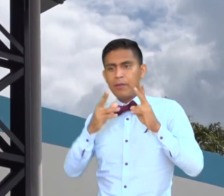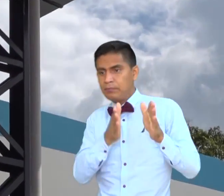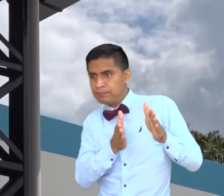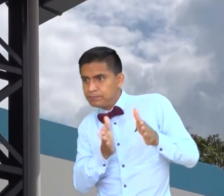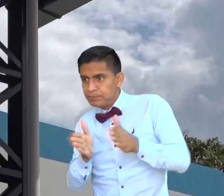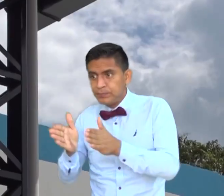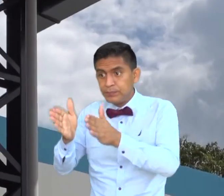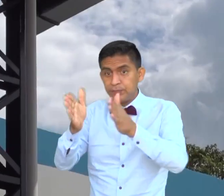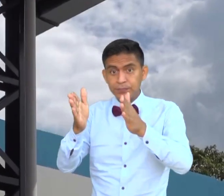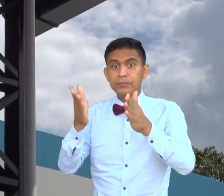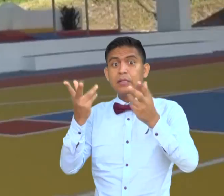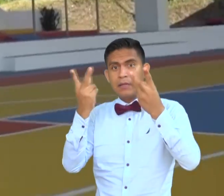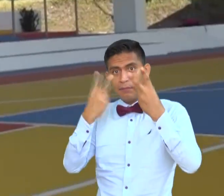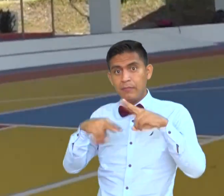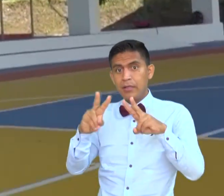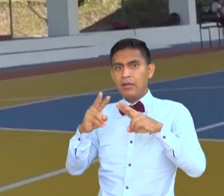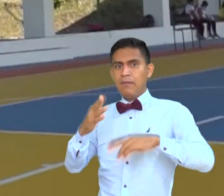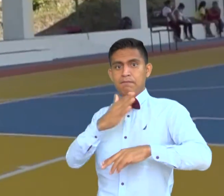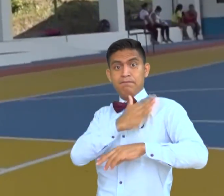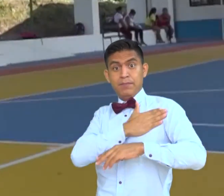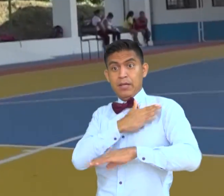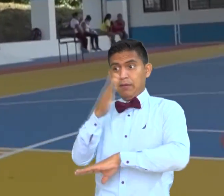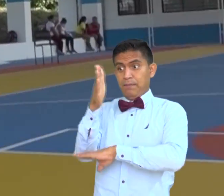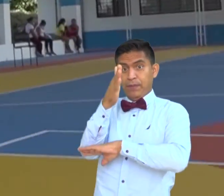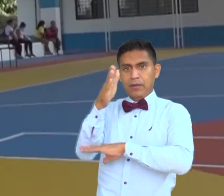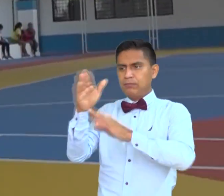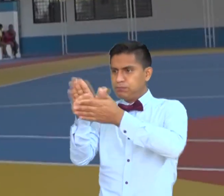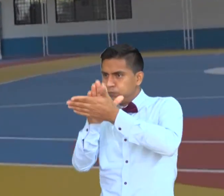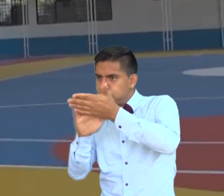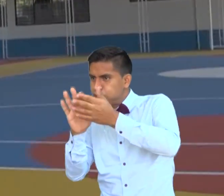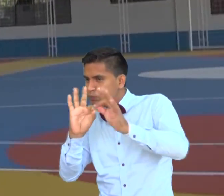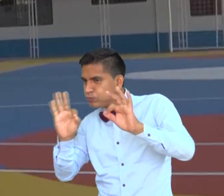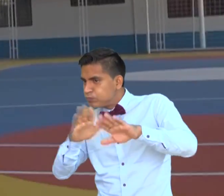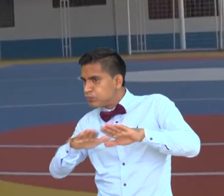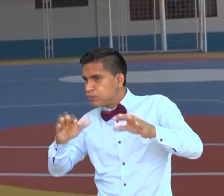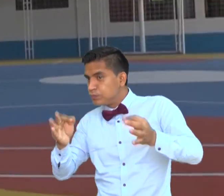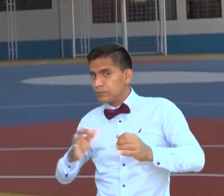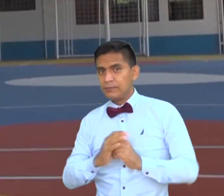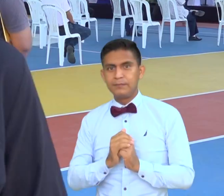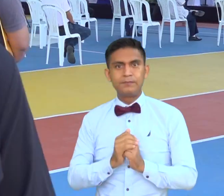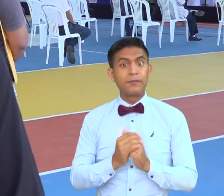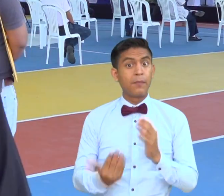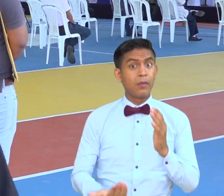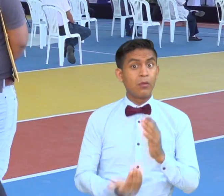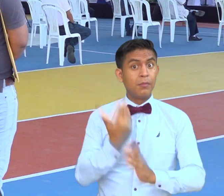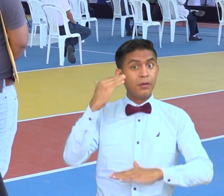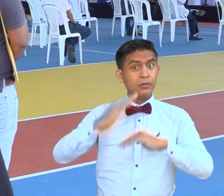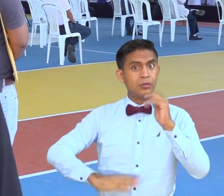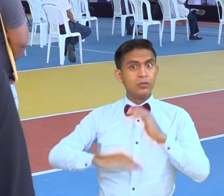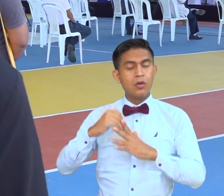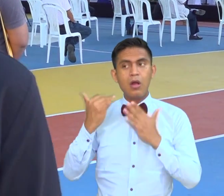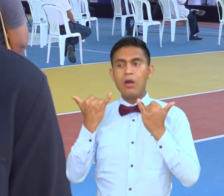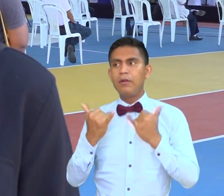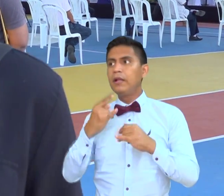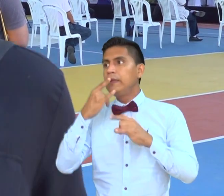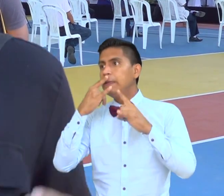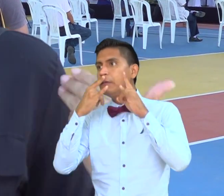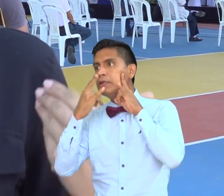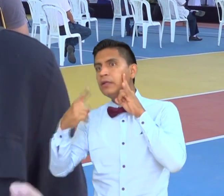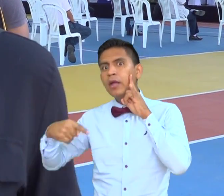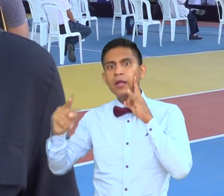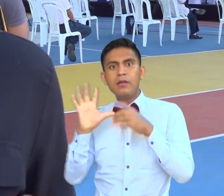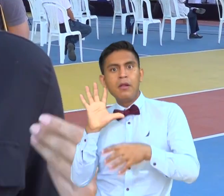bajantes, reubicación de altar patrio y mejoramiento del acceso principal a la escuela. Gracias a esta obra, nuestros